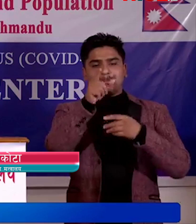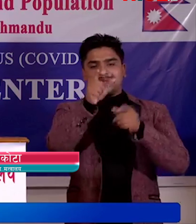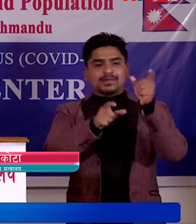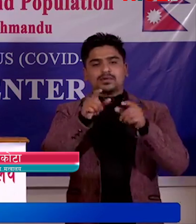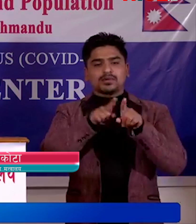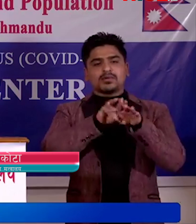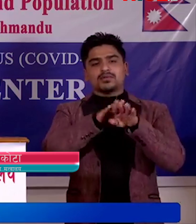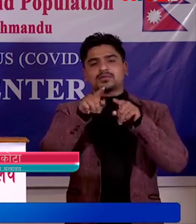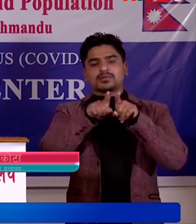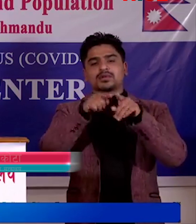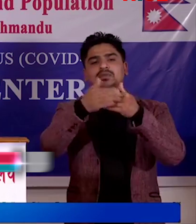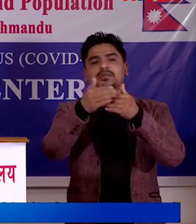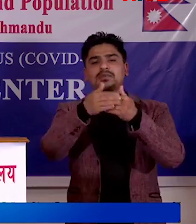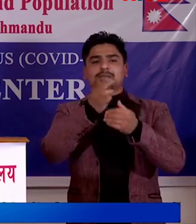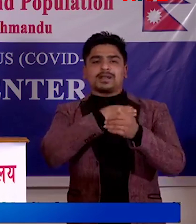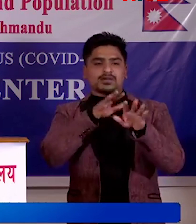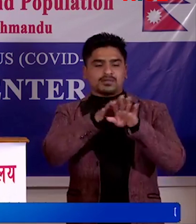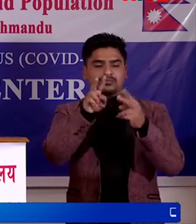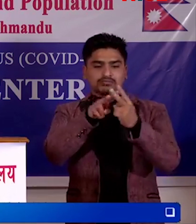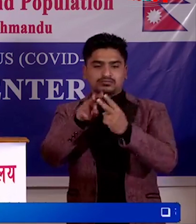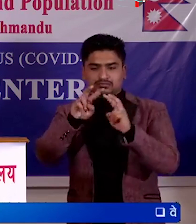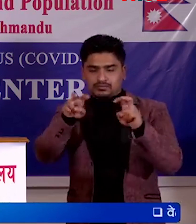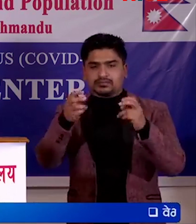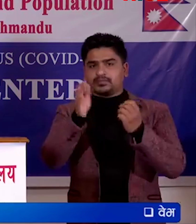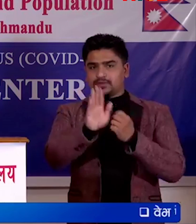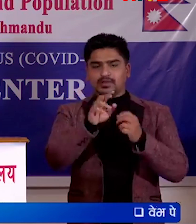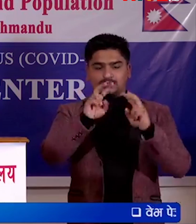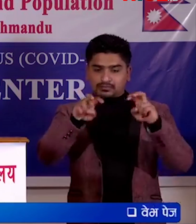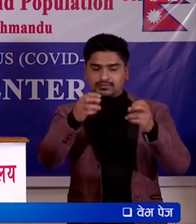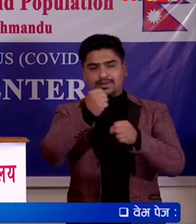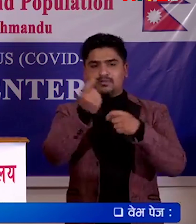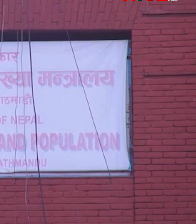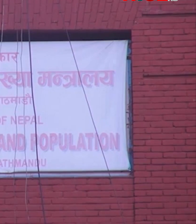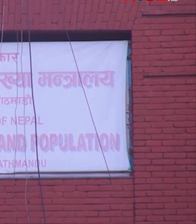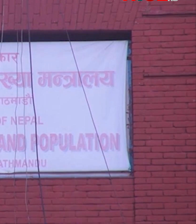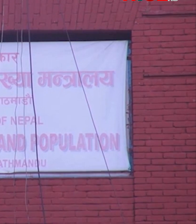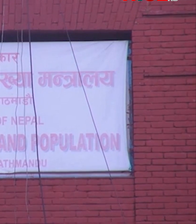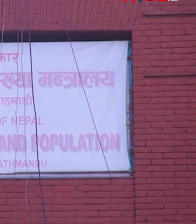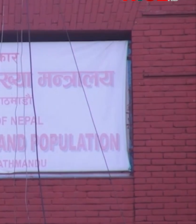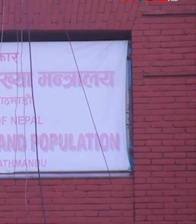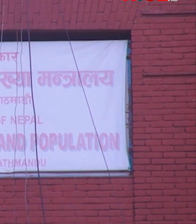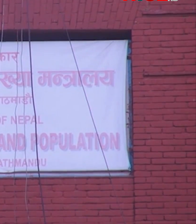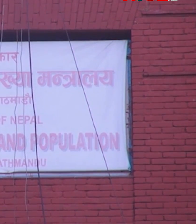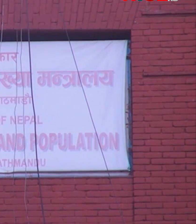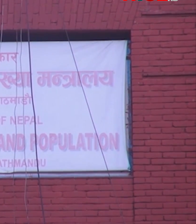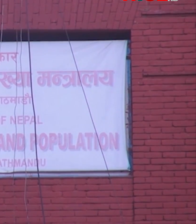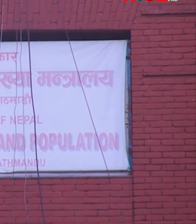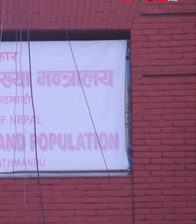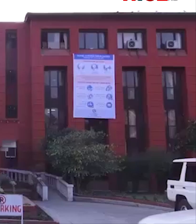मुभ भइसकेको छ र यो ट्रेसिङको कार्य चाहिँ सुचारू भइसकेको छ। कोरोना पुष्टि